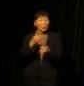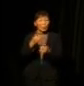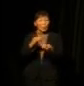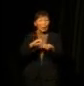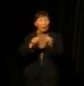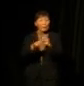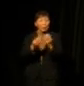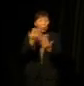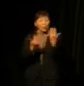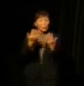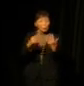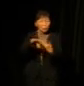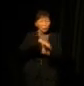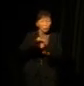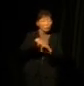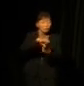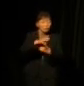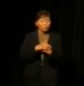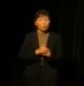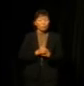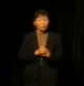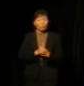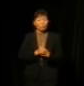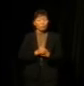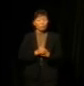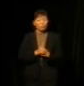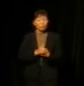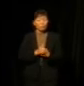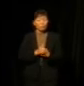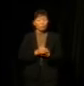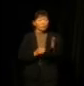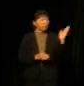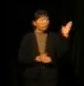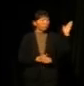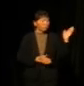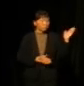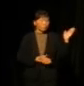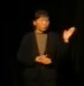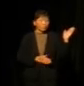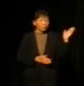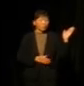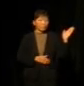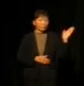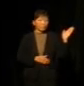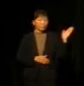なんですけども、でここの部分で、ここに書いてあるところは、